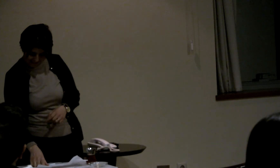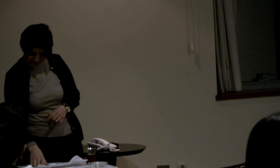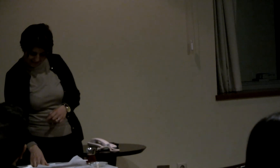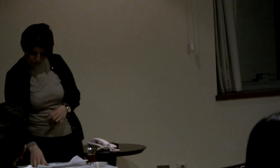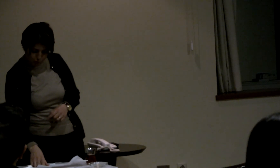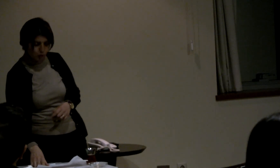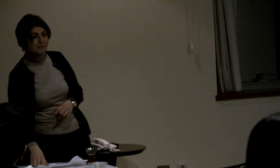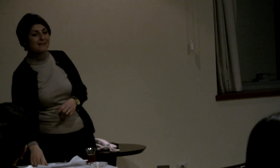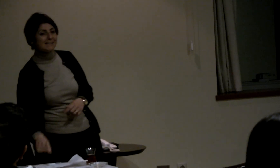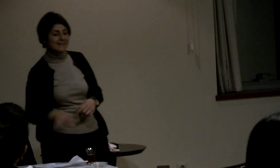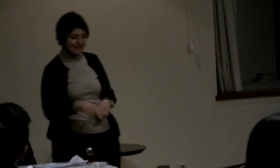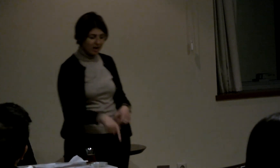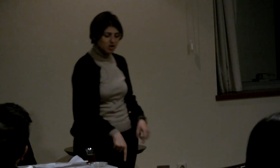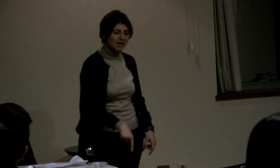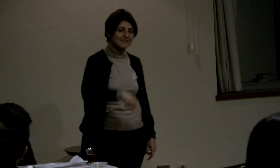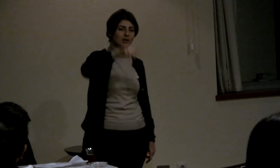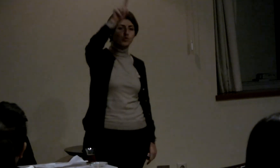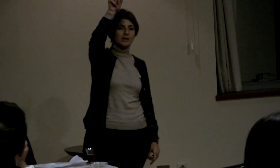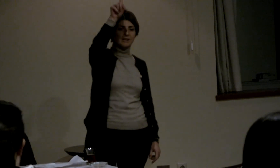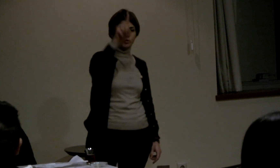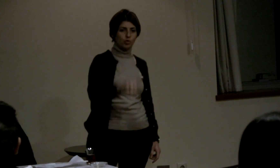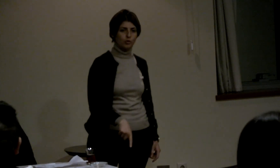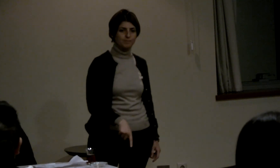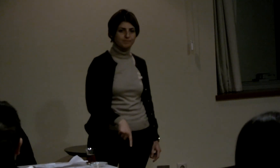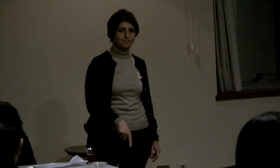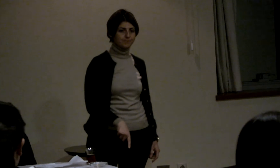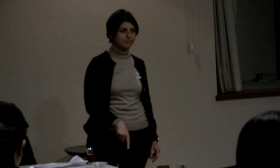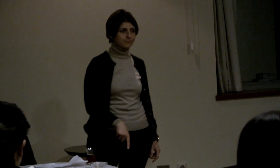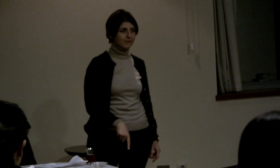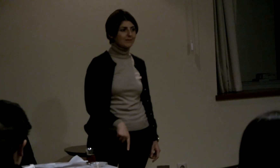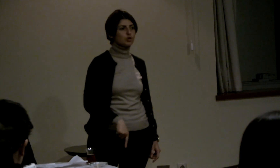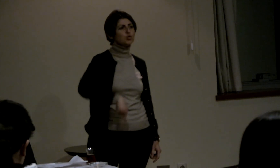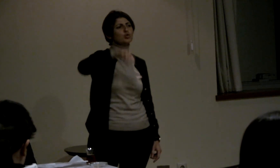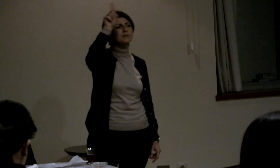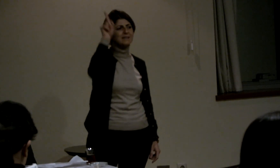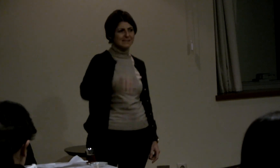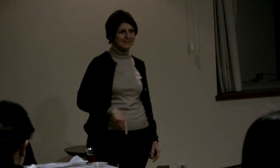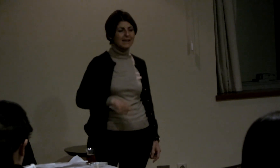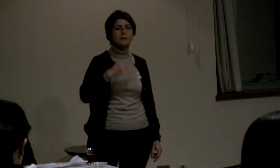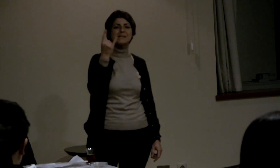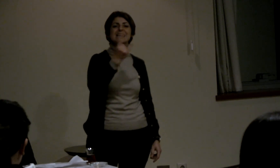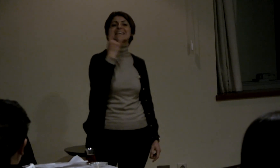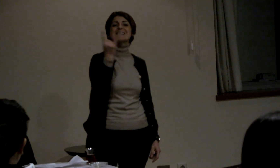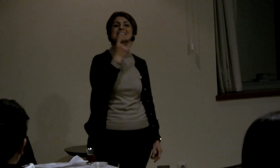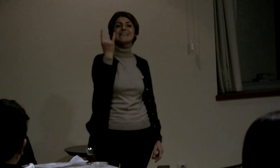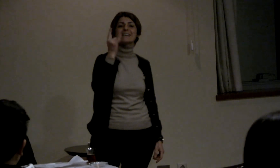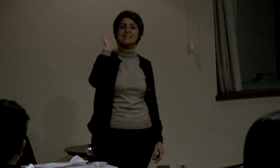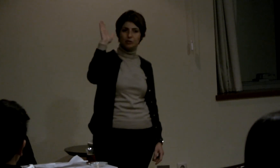sonra. Günübirlik aşağıdan yukarıya doğru. Evet, günübirlik. Mesela Gezi'ye